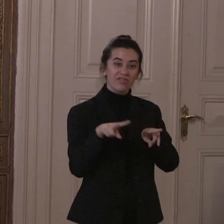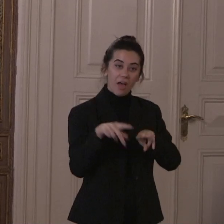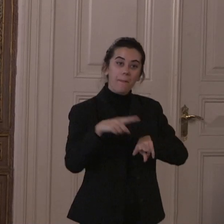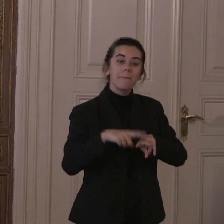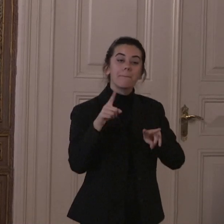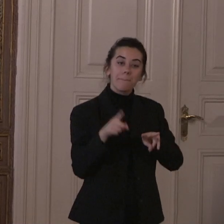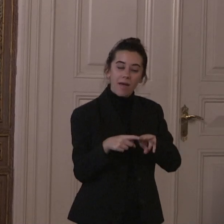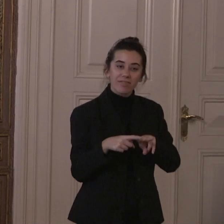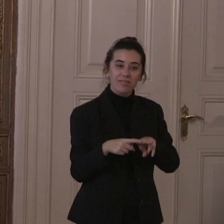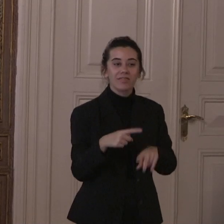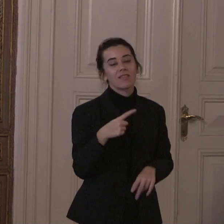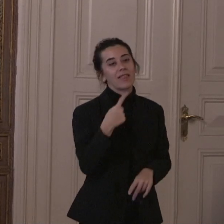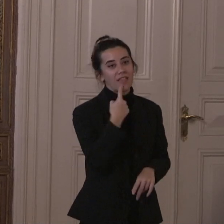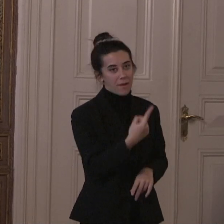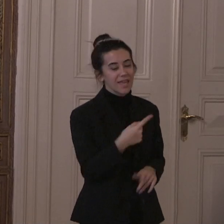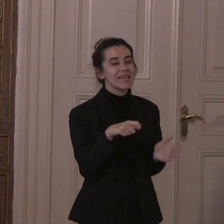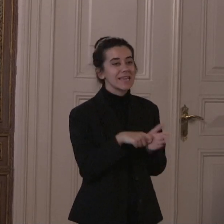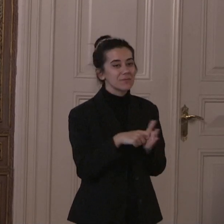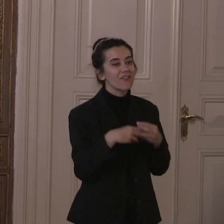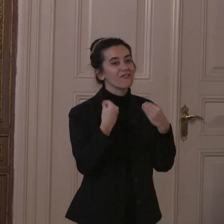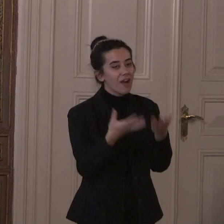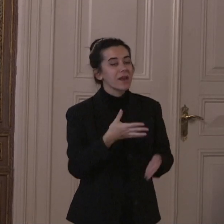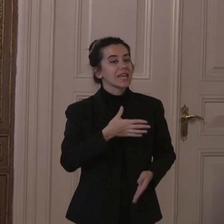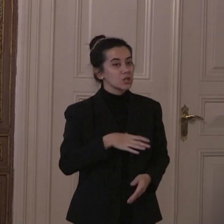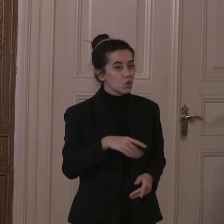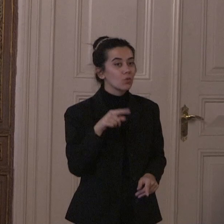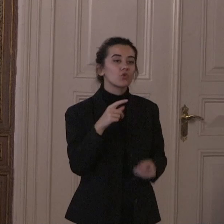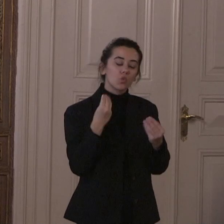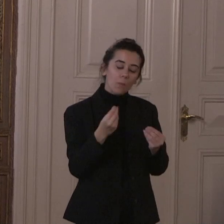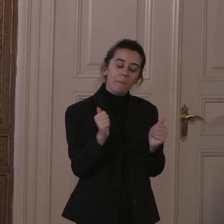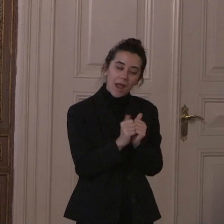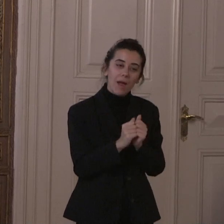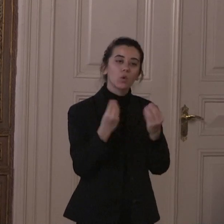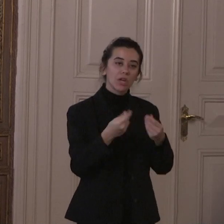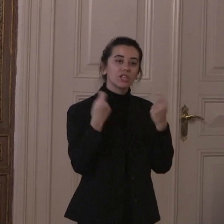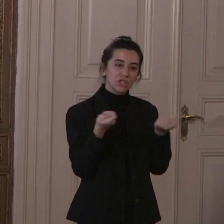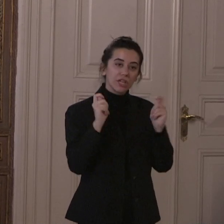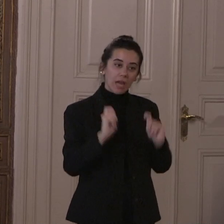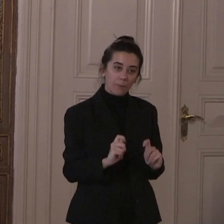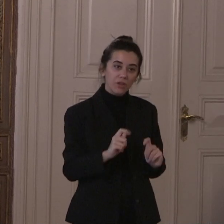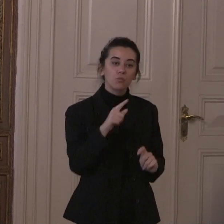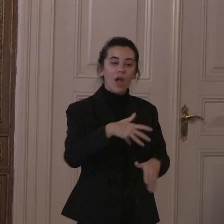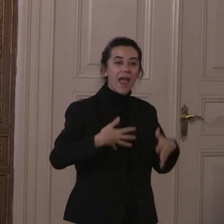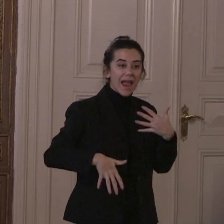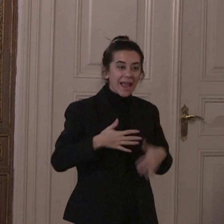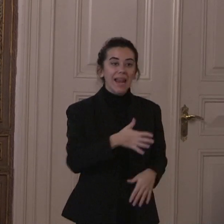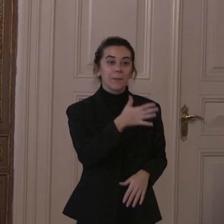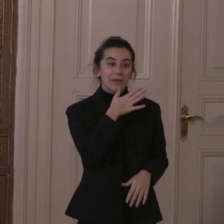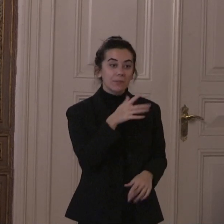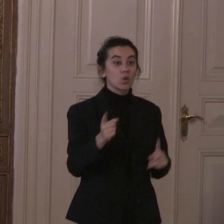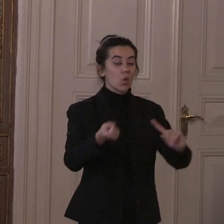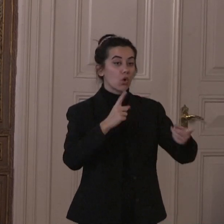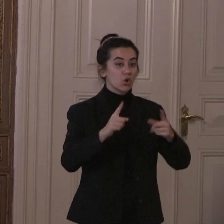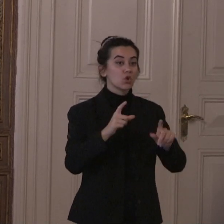mutlaka değinmek istiyorum. Güzel çalışmalar yaptık birlikte. Yine engelli öğrenci bir koordinatörü Songül Altın